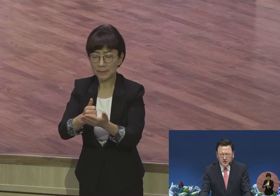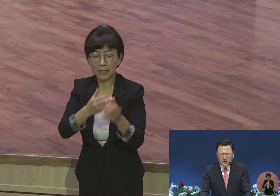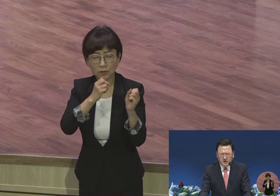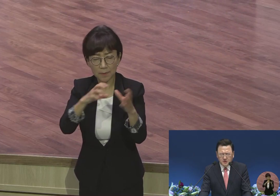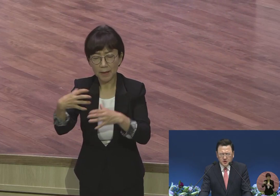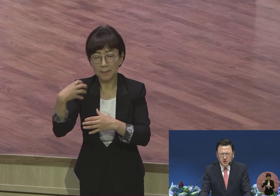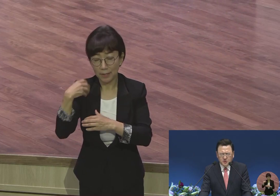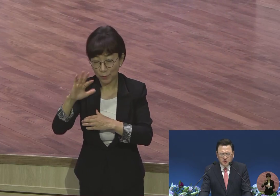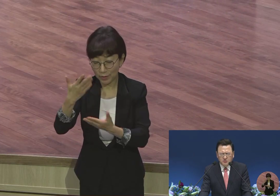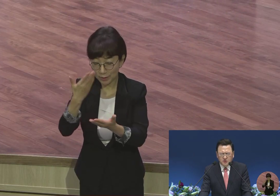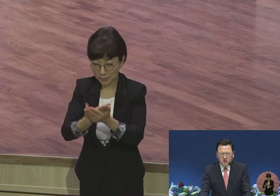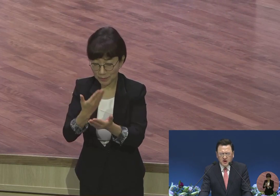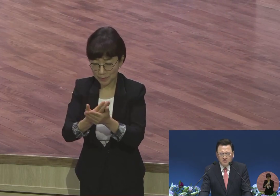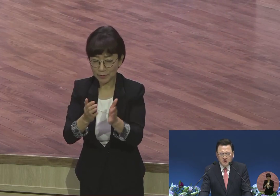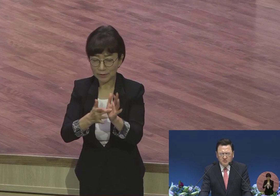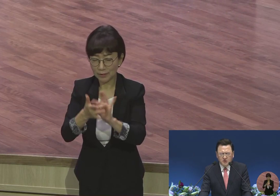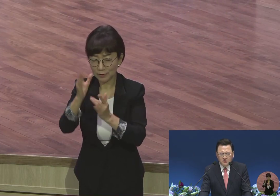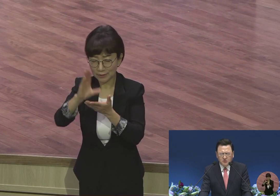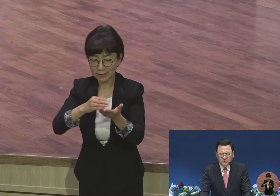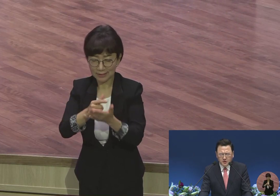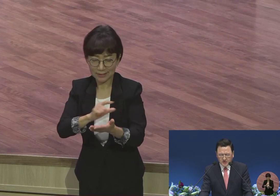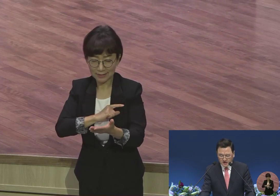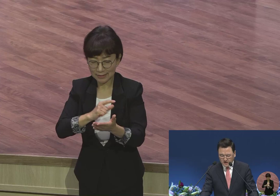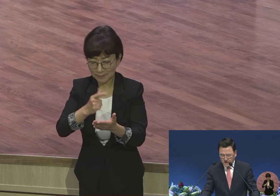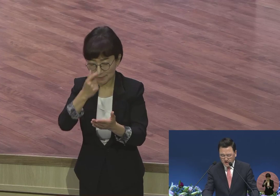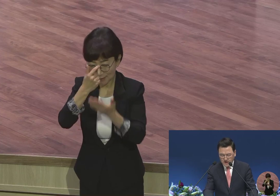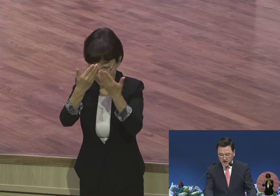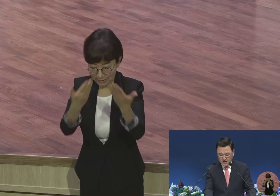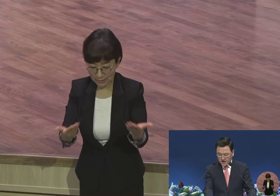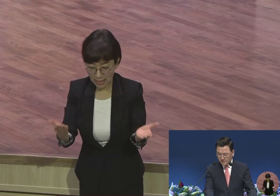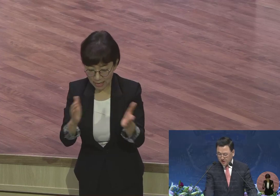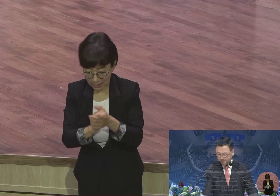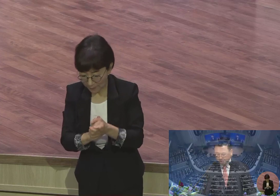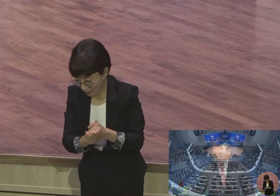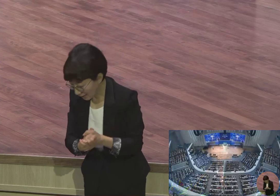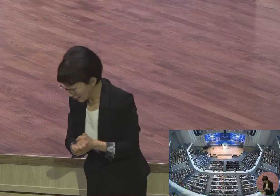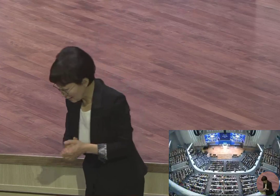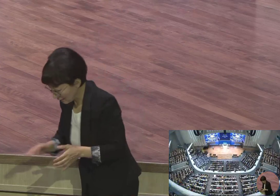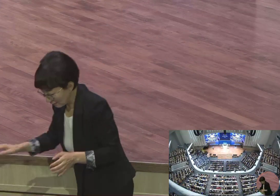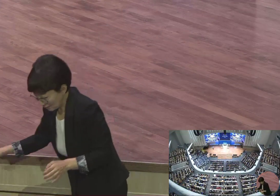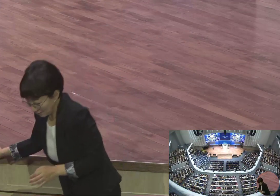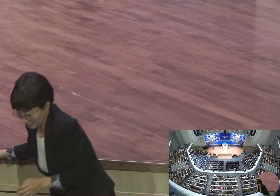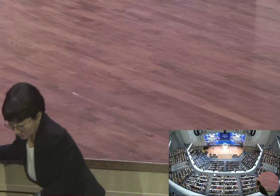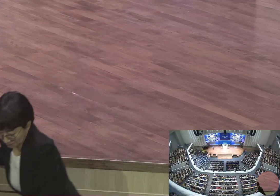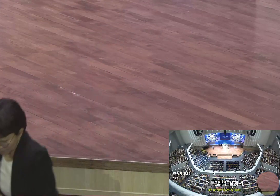주옵소서. 예수 그리스도 이름으로 감사하며 기도드리옵나이다. 아멘.